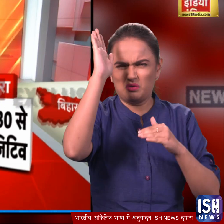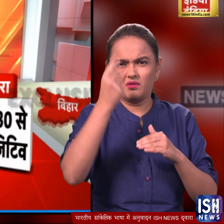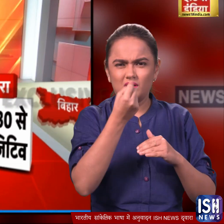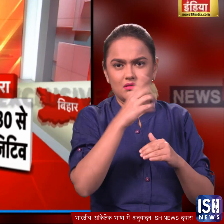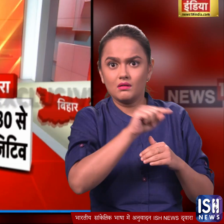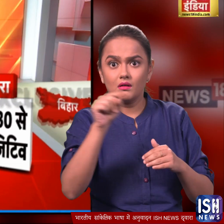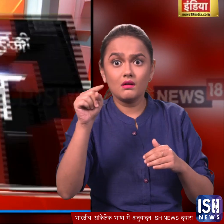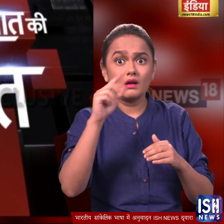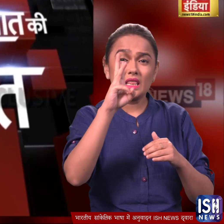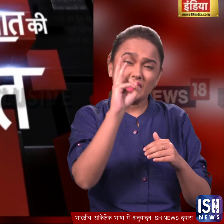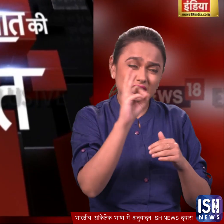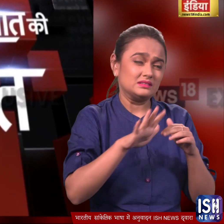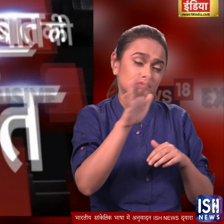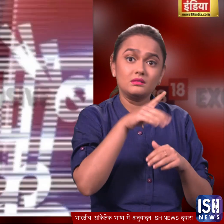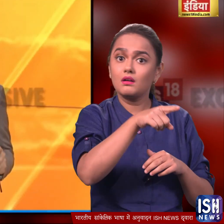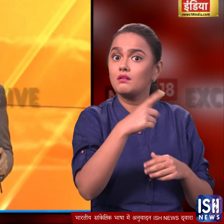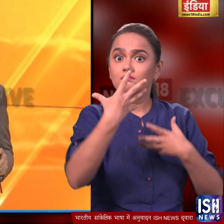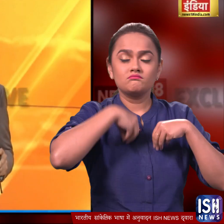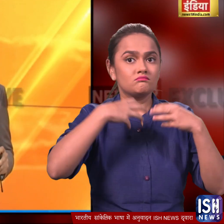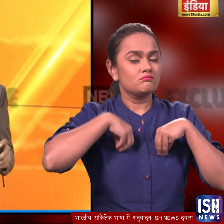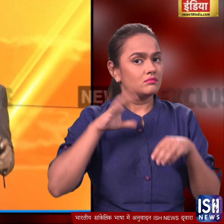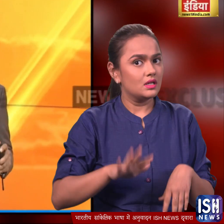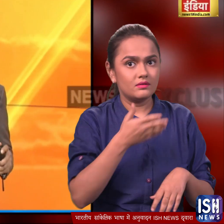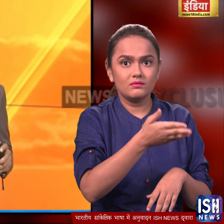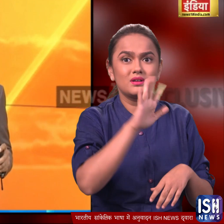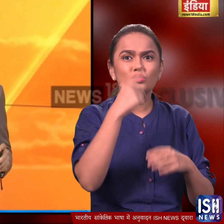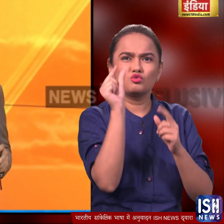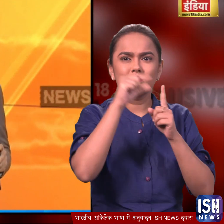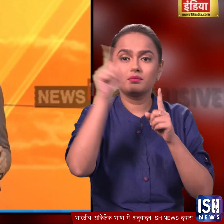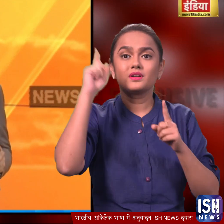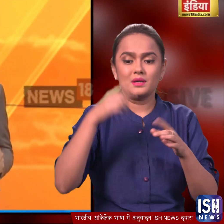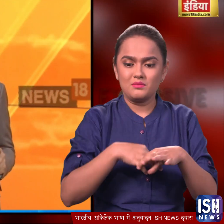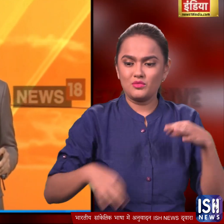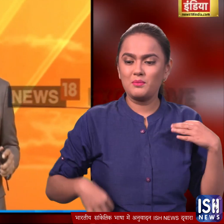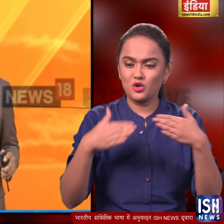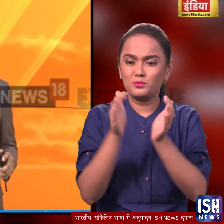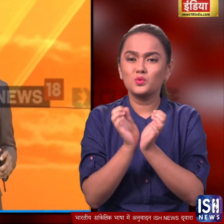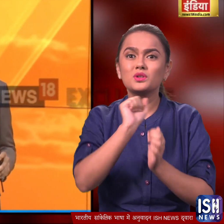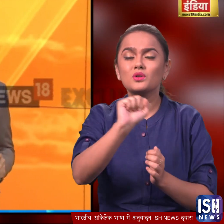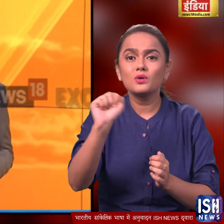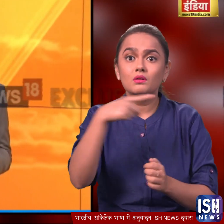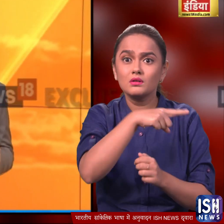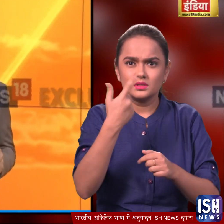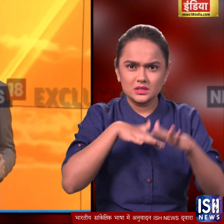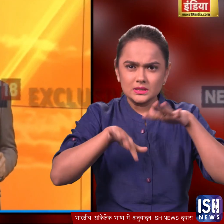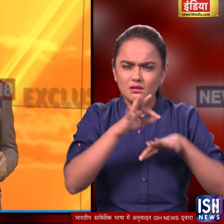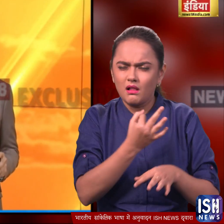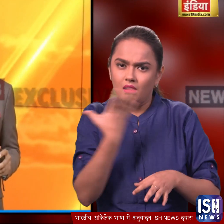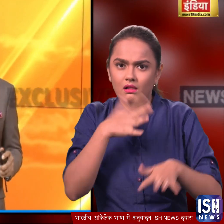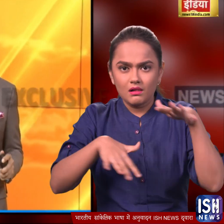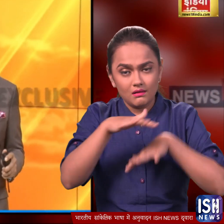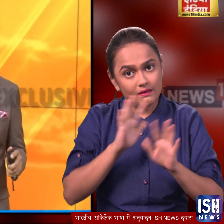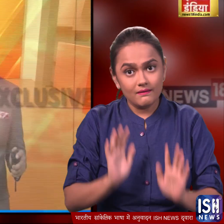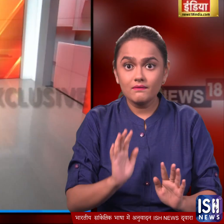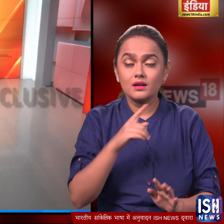और कर्मचारी कोरोना पॉजिटिव हो चुके हैं। खबर है कि यूपी में ब्राह्मण समुदाय की नाराजगी दूर करने के लिए बीजेपी ने खास प्लान बनाया है,